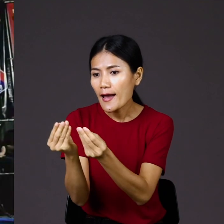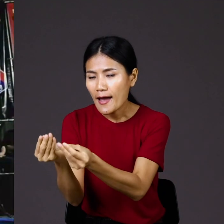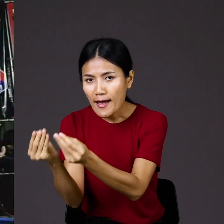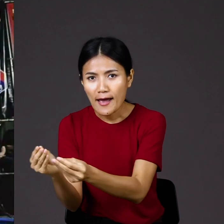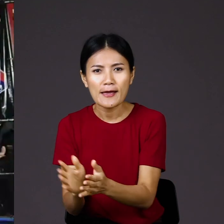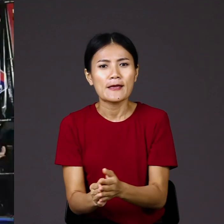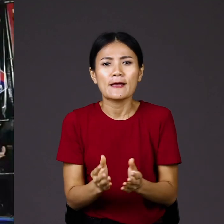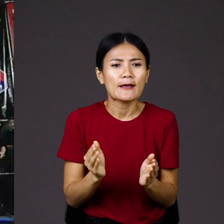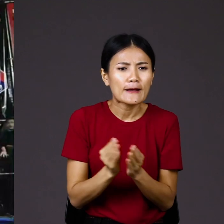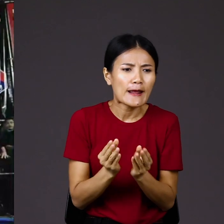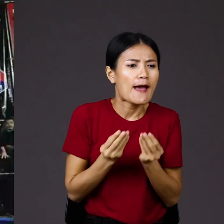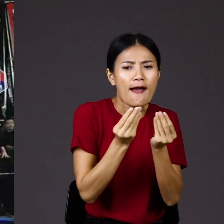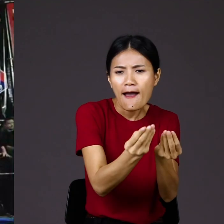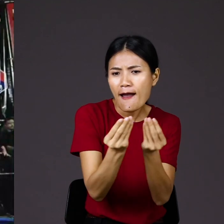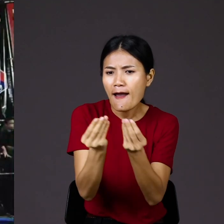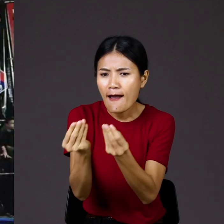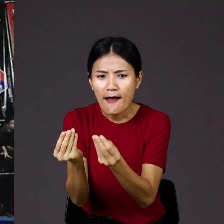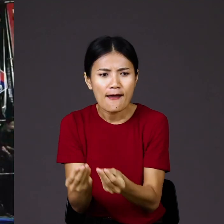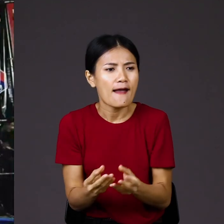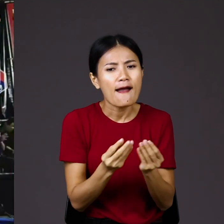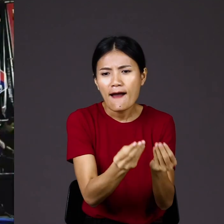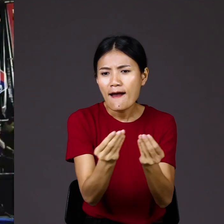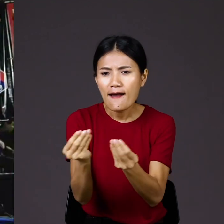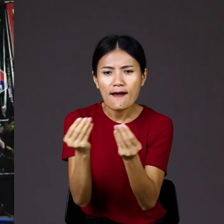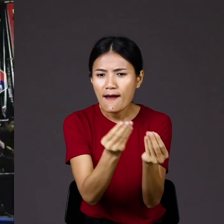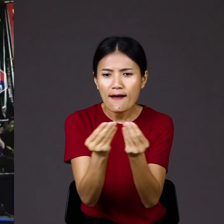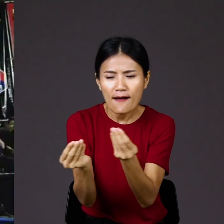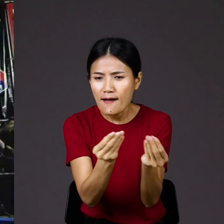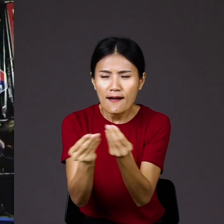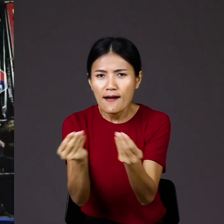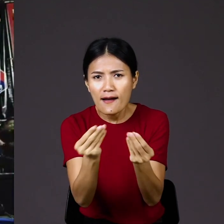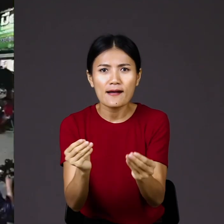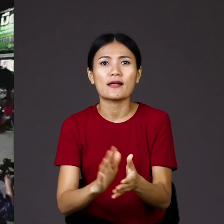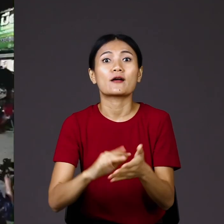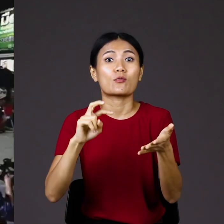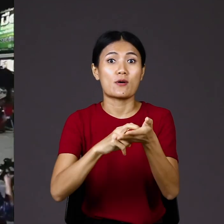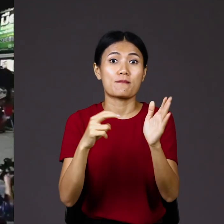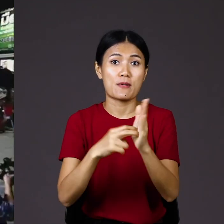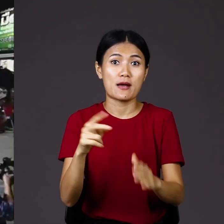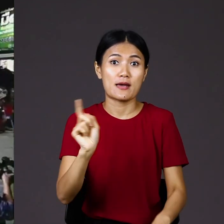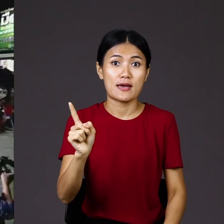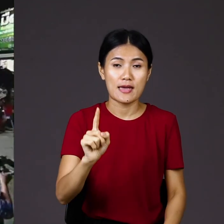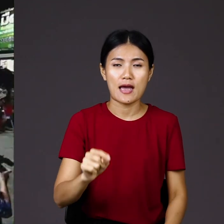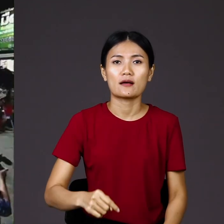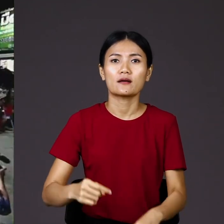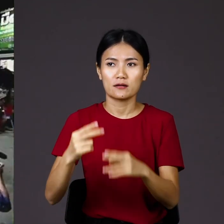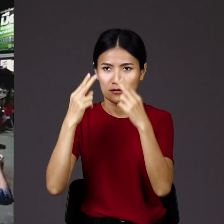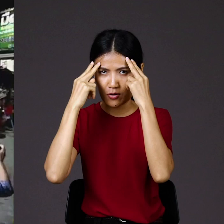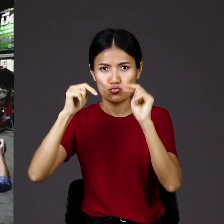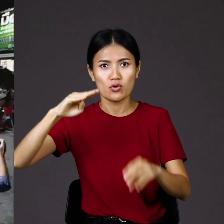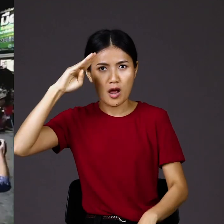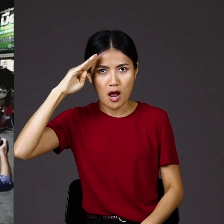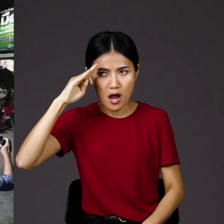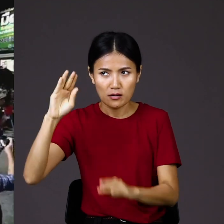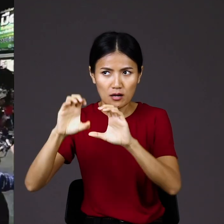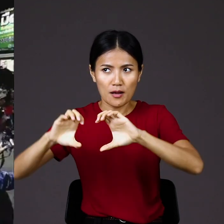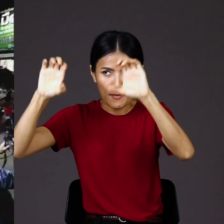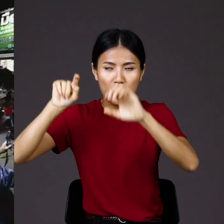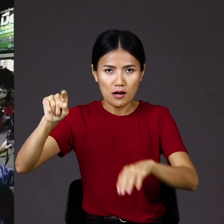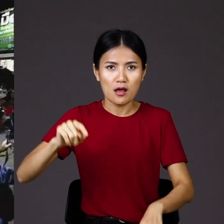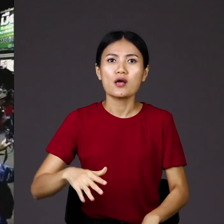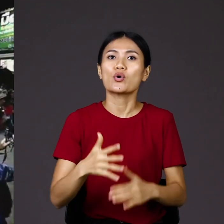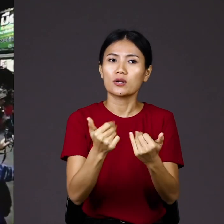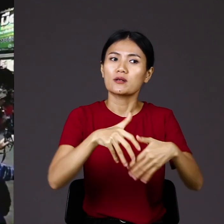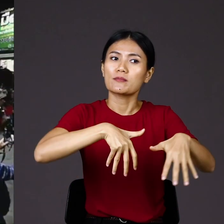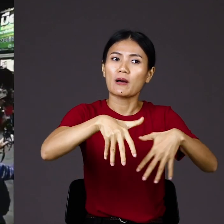ให้คะแนนเป็นแสนแสนถล่มทลายถล่มทลายแบบนี้นั่นก็คือการส่งสัญญาณออกไปถึงประยุทธ์จัน